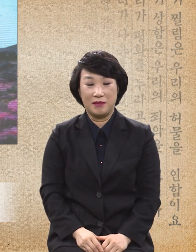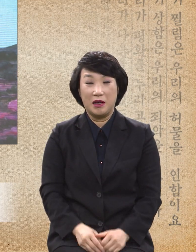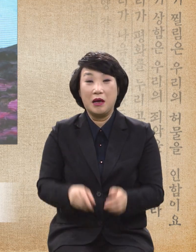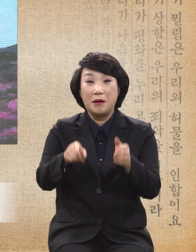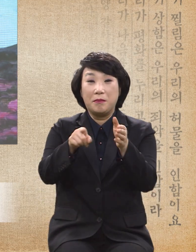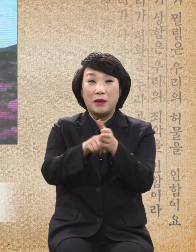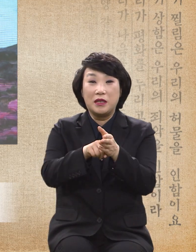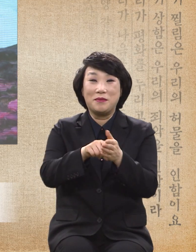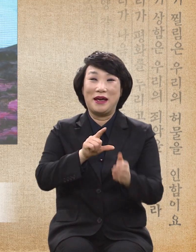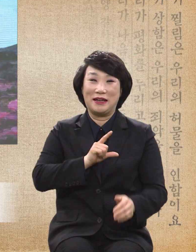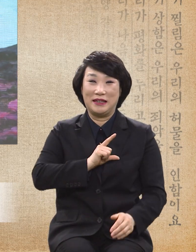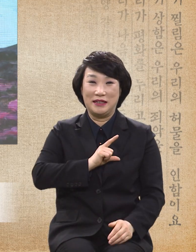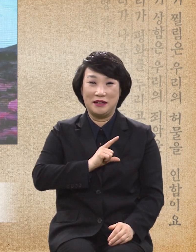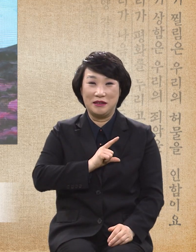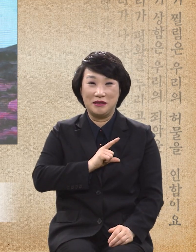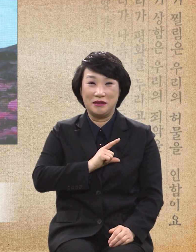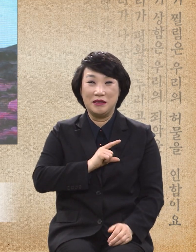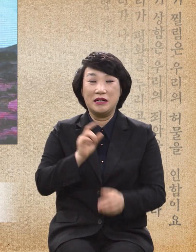믿음의 이름,